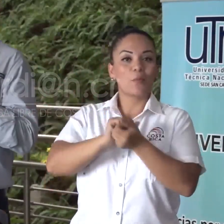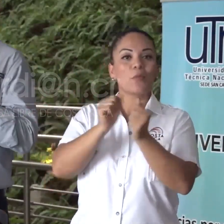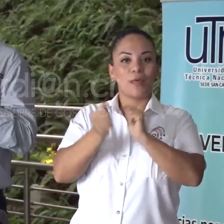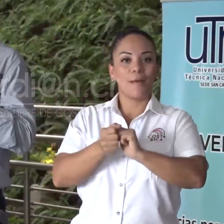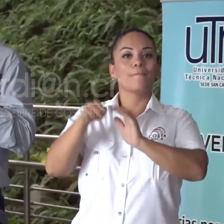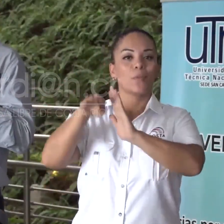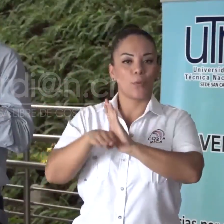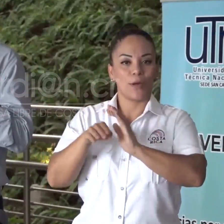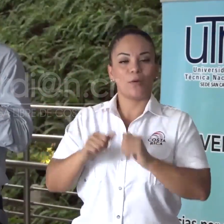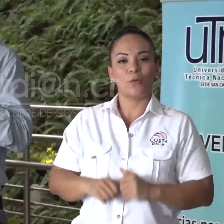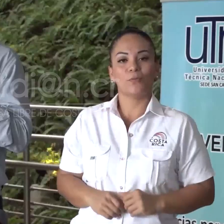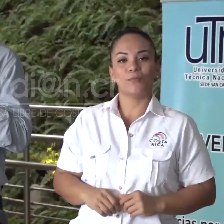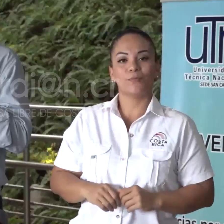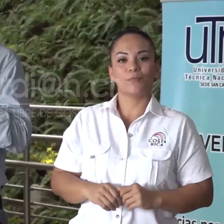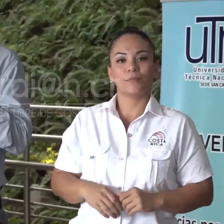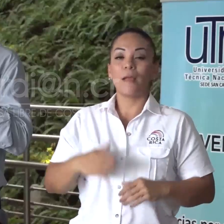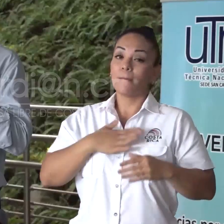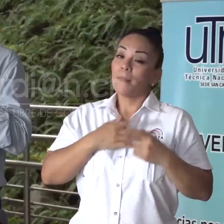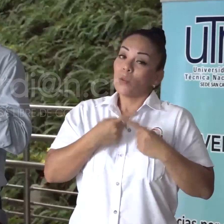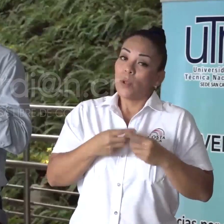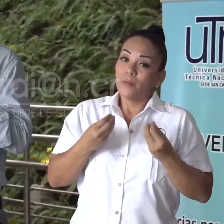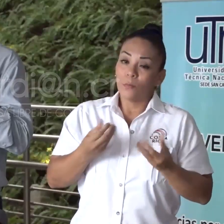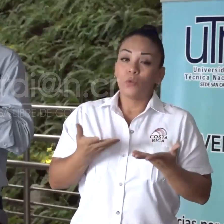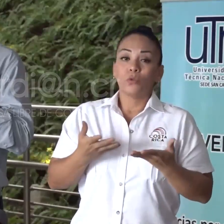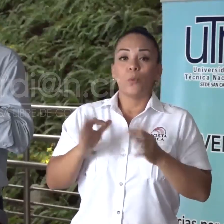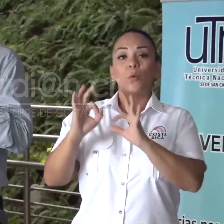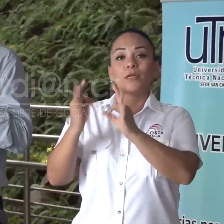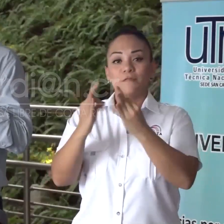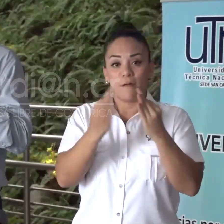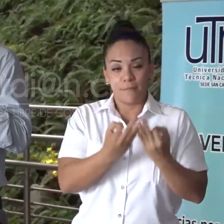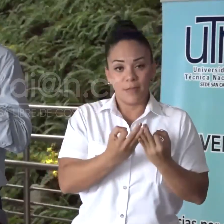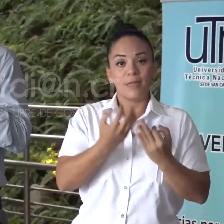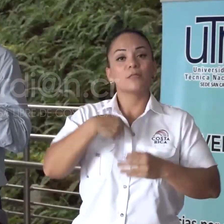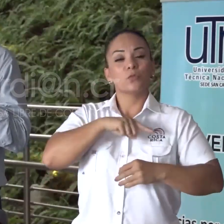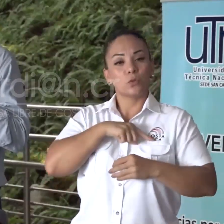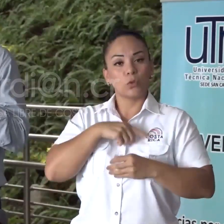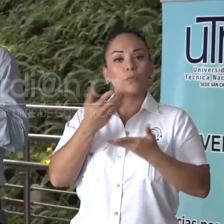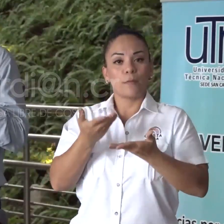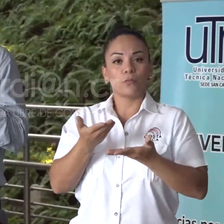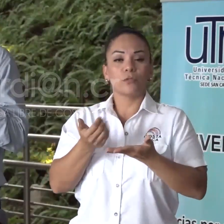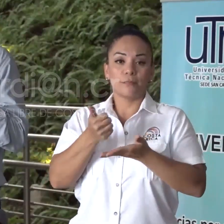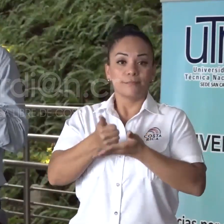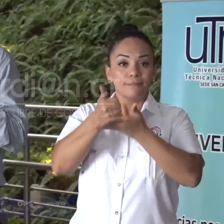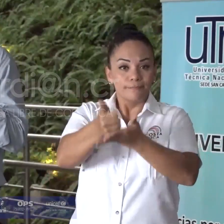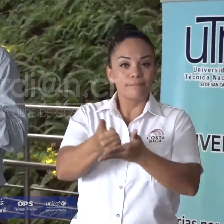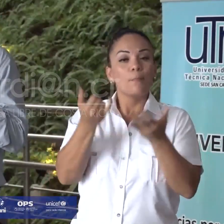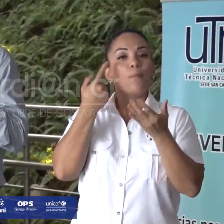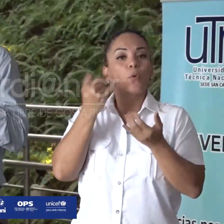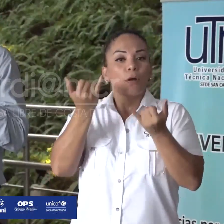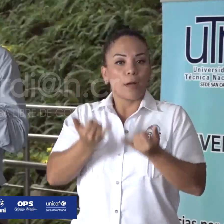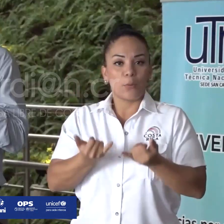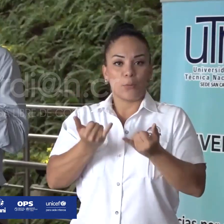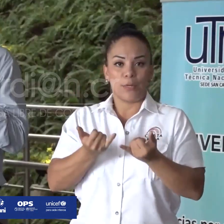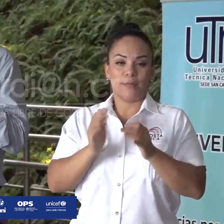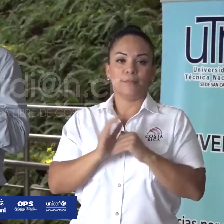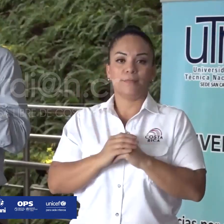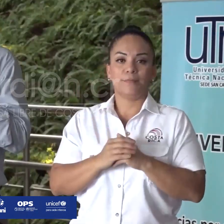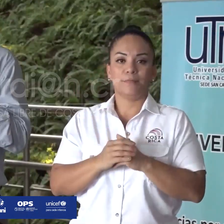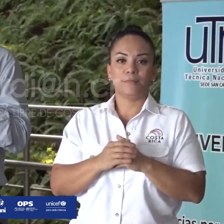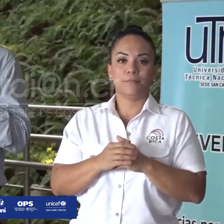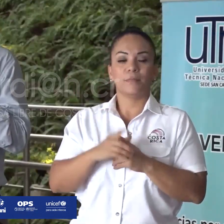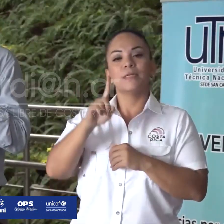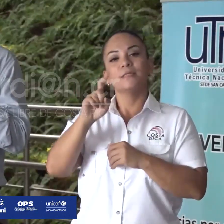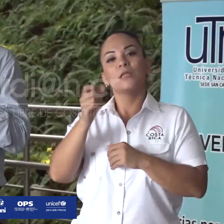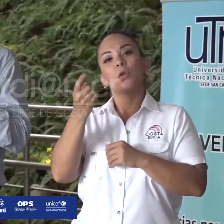está bajo. Me duele muchísimo por esas familias. Les vamos a dar asistencia momentánea a